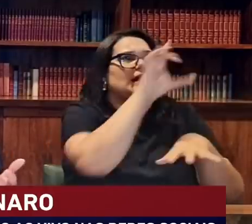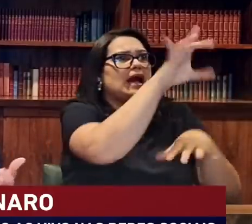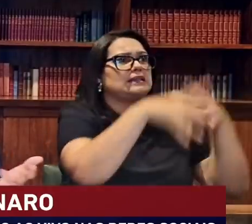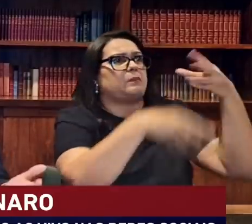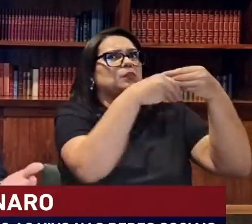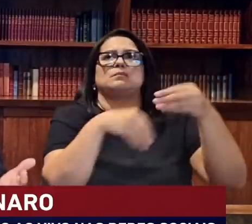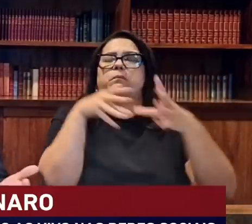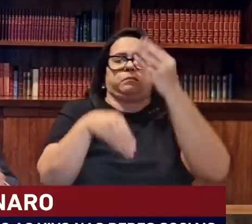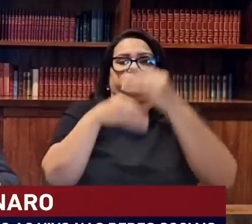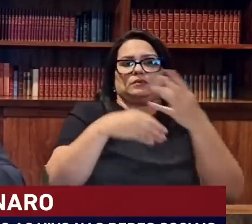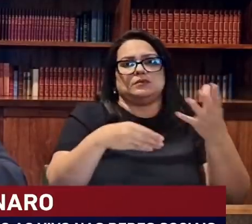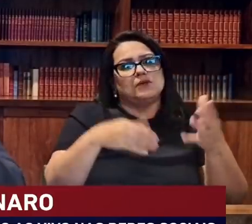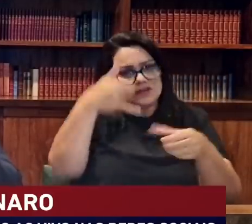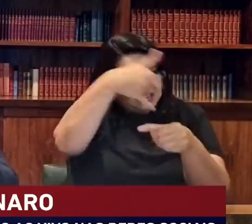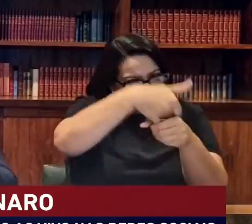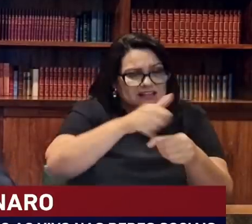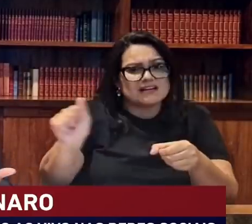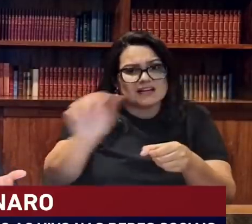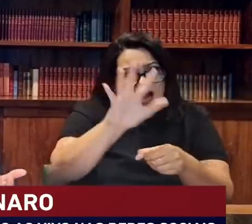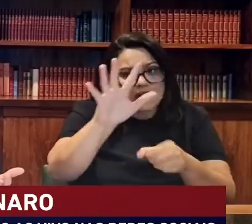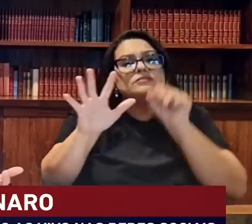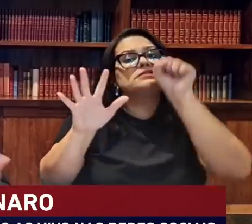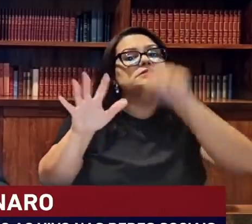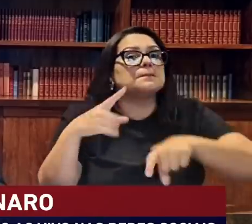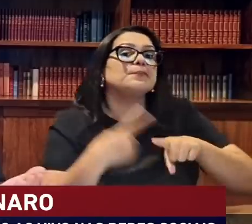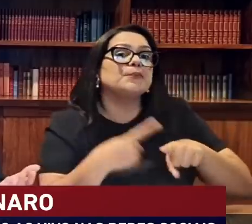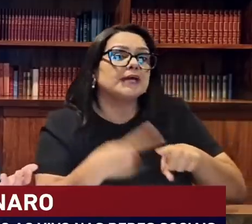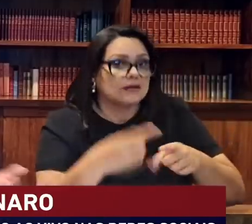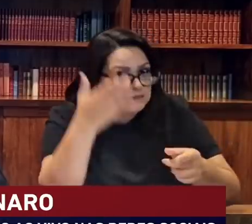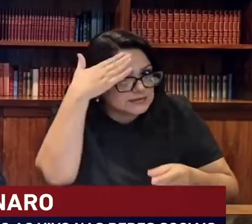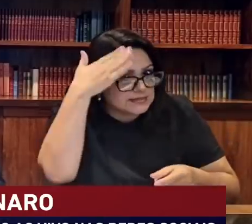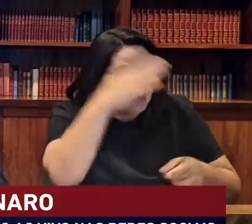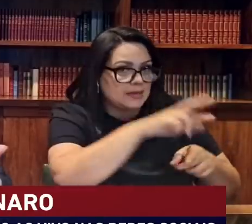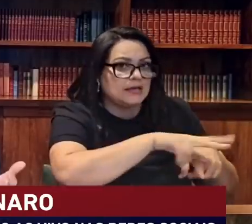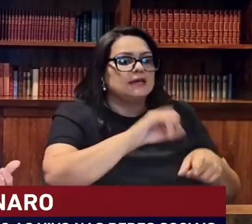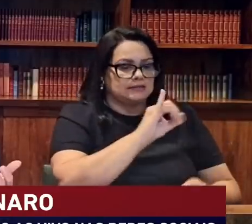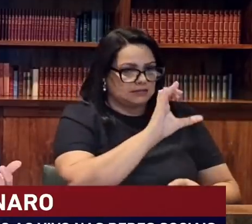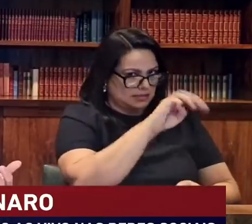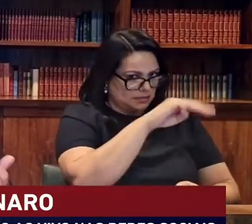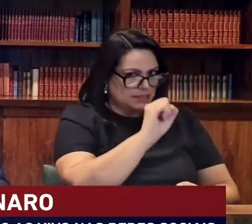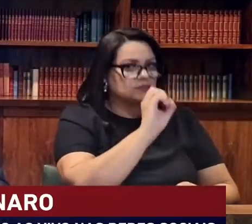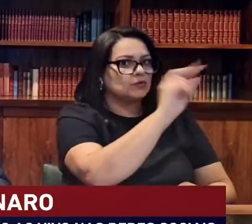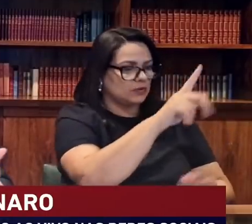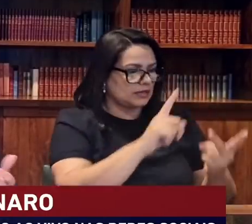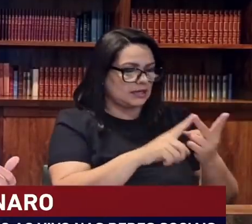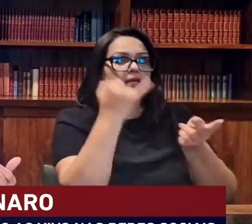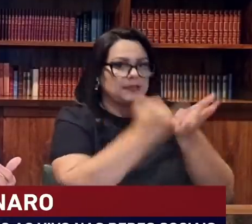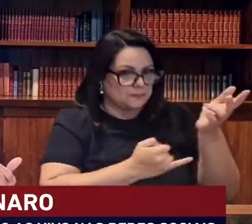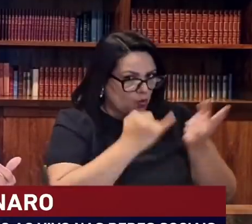um absurdo o preço, está. Em função de que está um absurdo o preço? Tem vários fatores. É o ICMS. É os